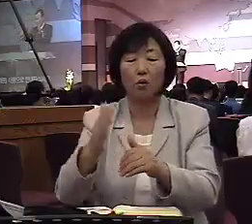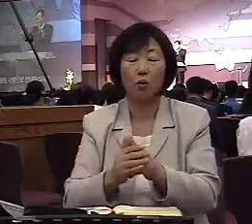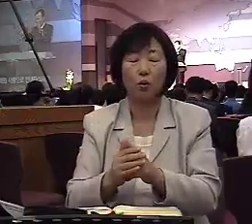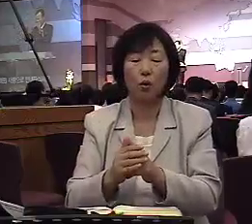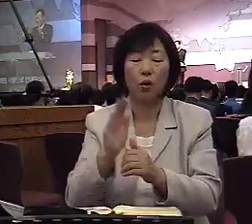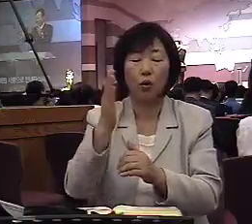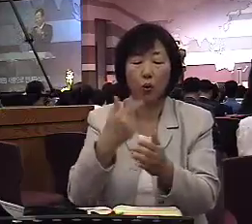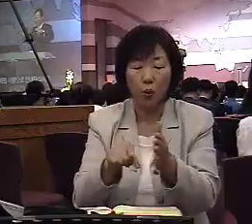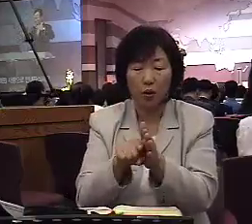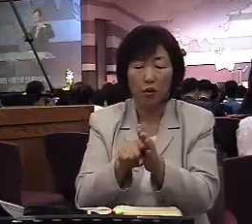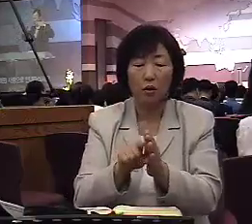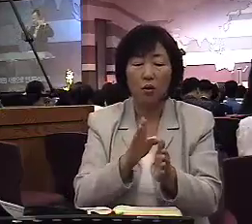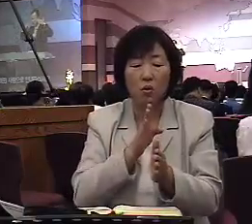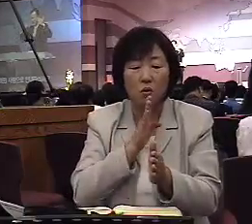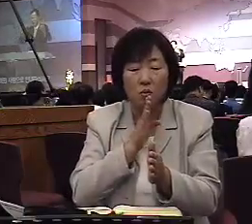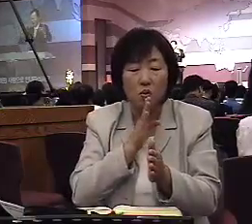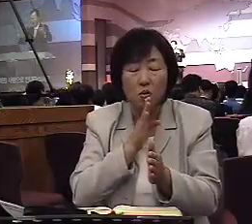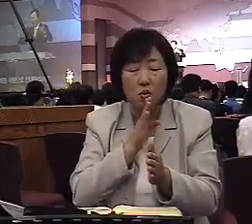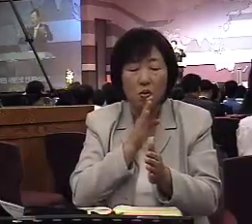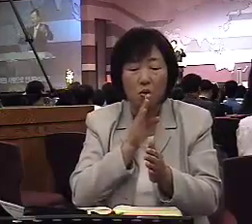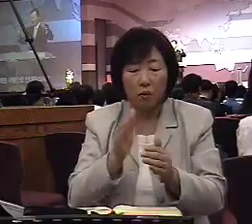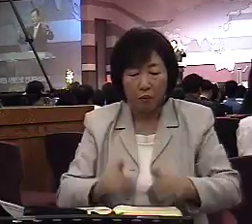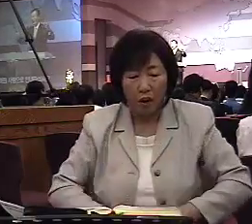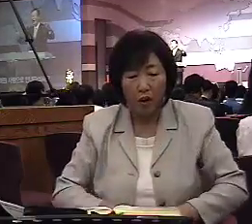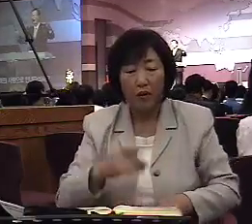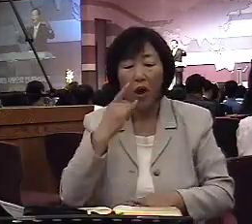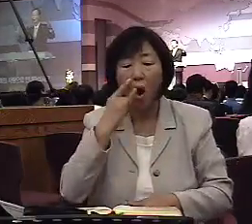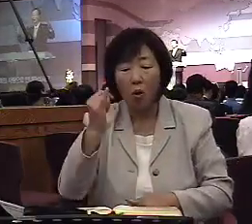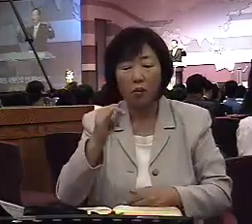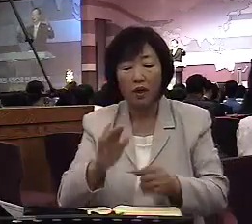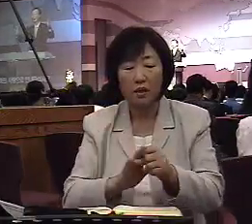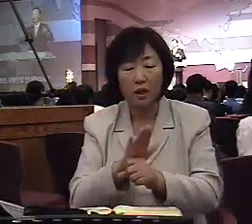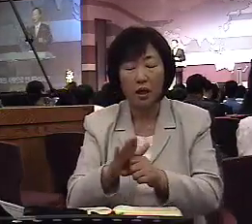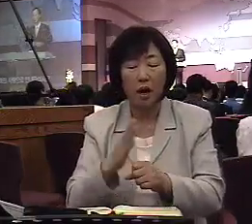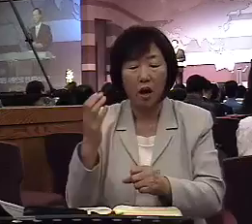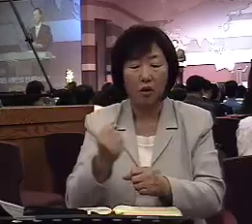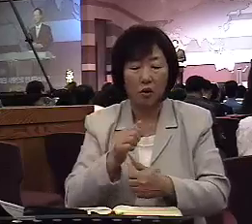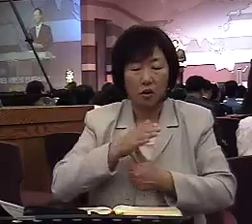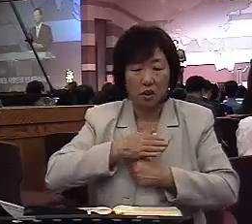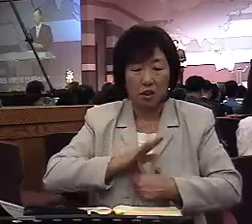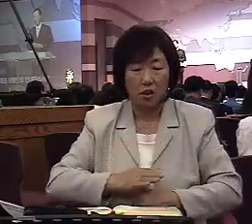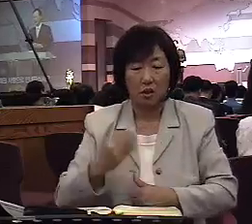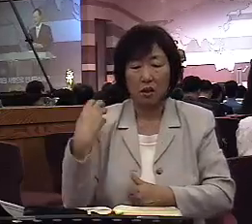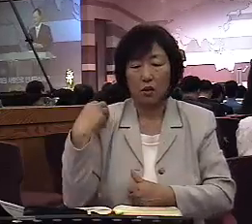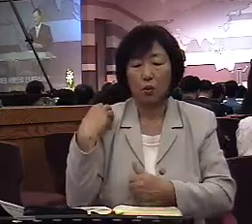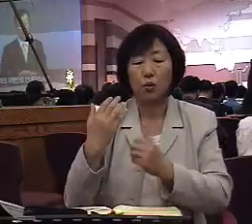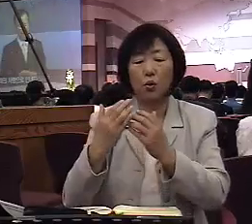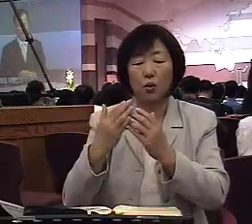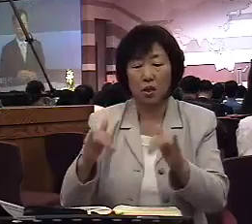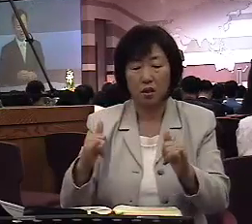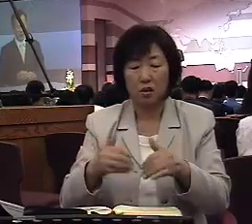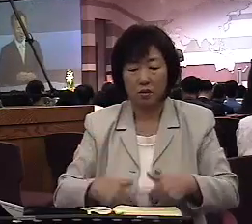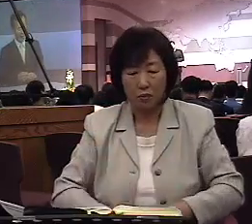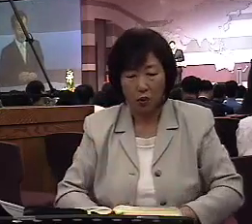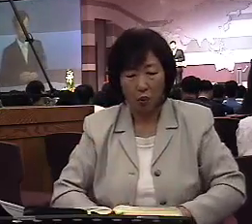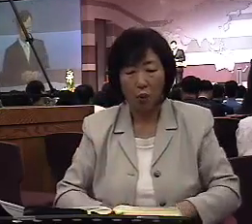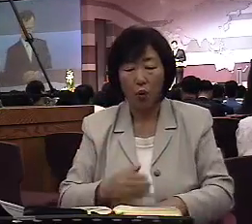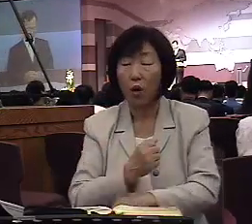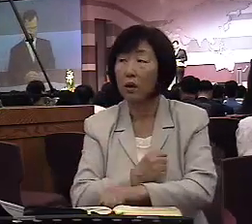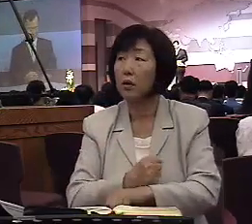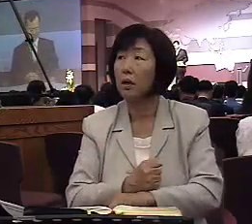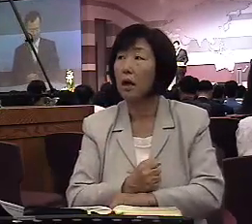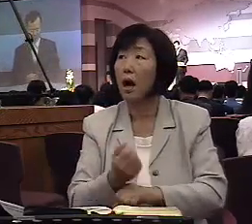위해서 꼭 필요한 것은 어미의 사랑으로 인내할 지도자들이 필요한 것입니다. 그래서